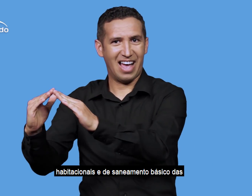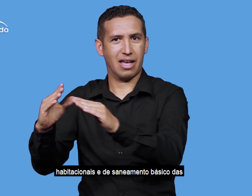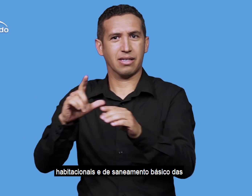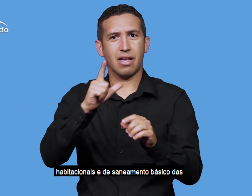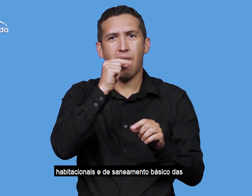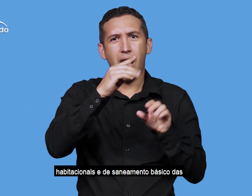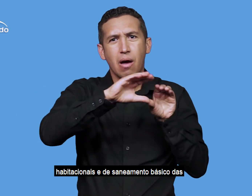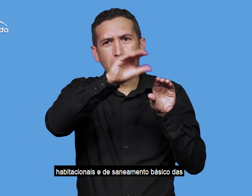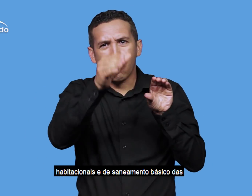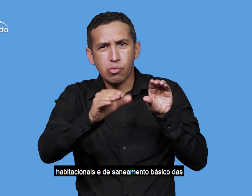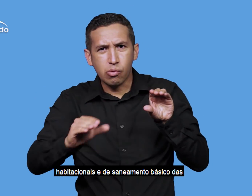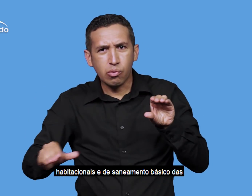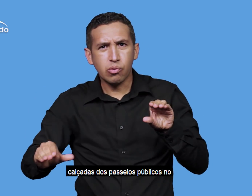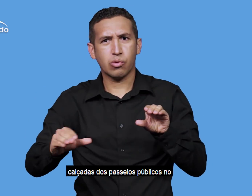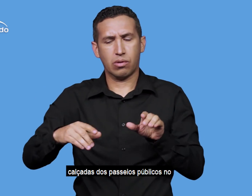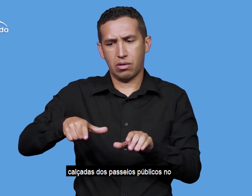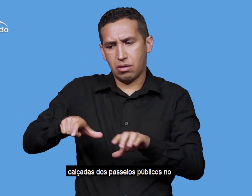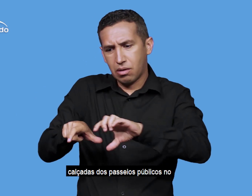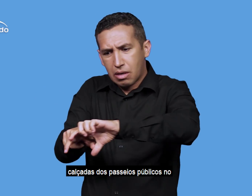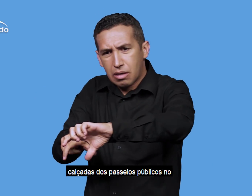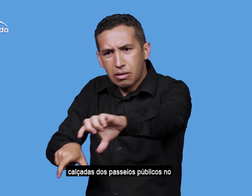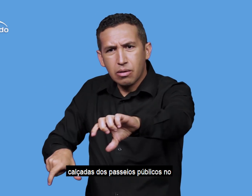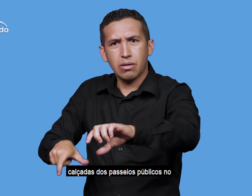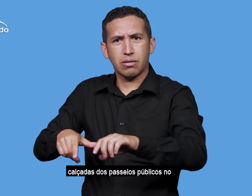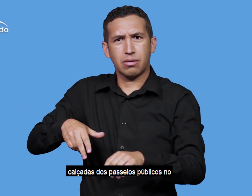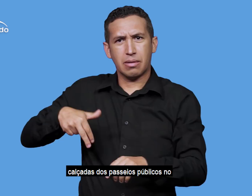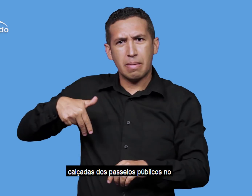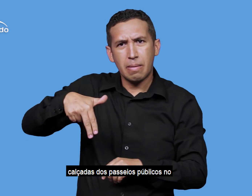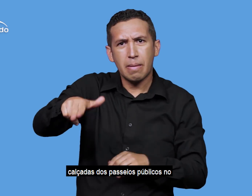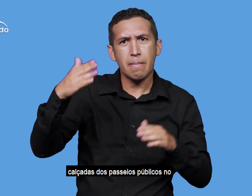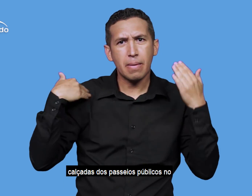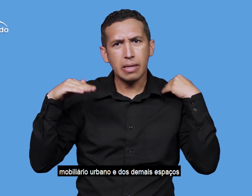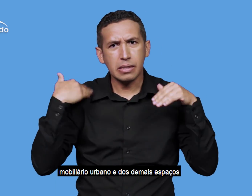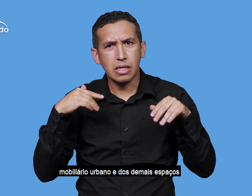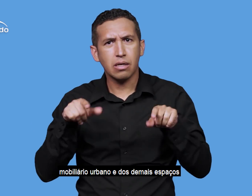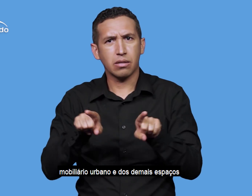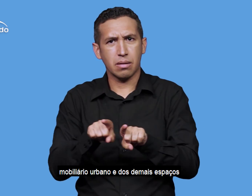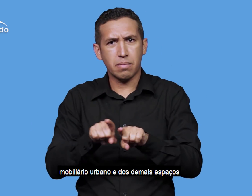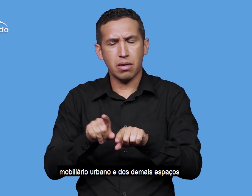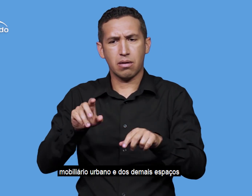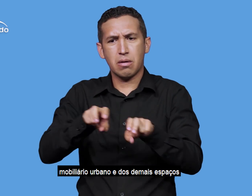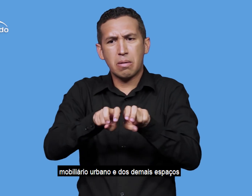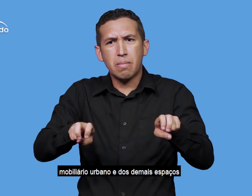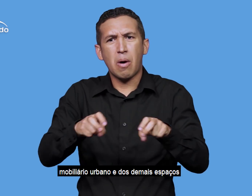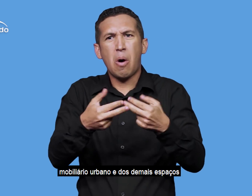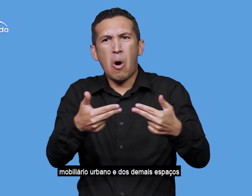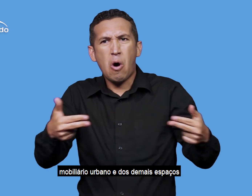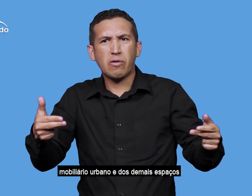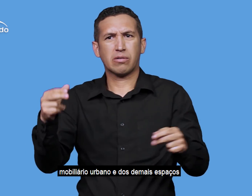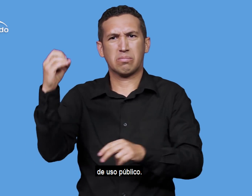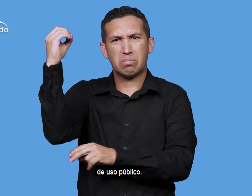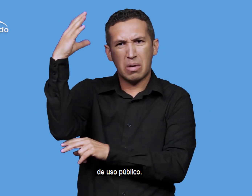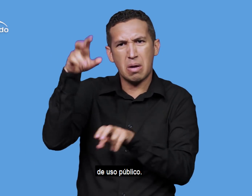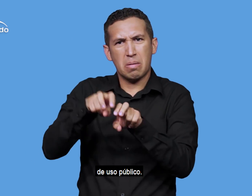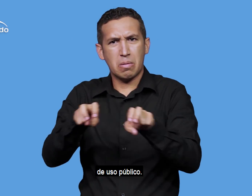básico das calçadas dos passeios públicos no mobiliário urbano e dos demais espaços de uso